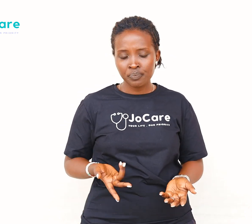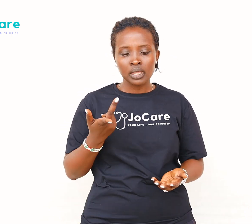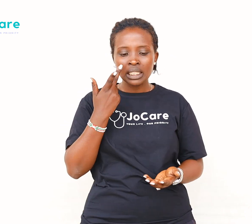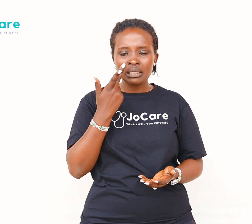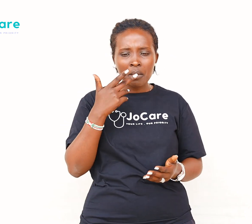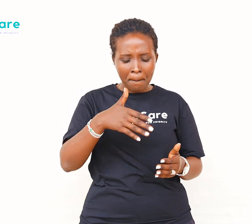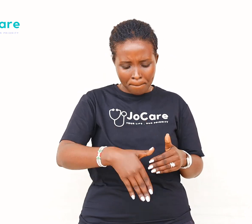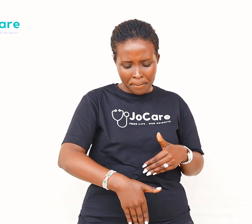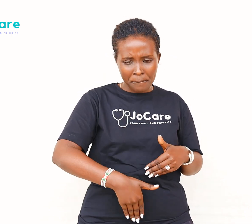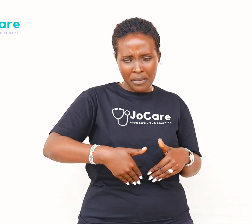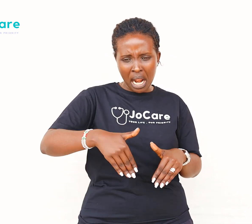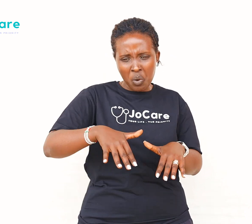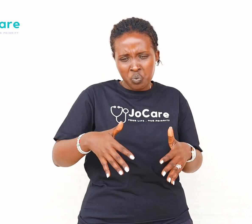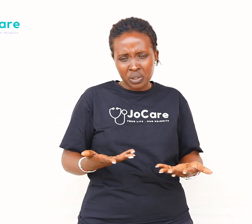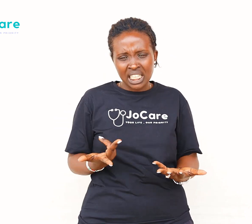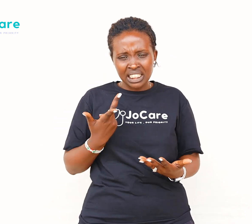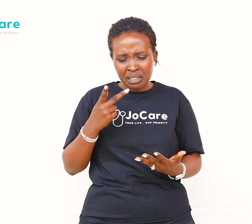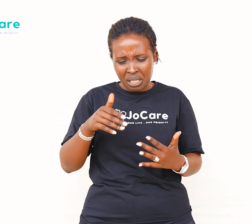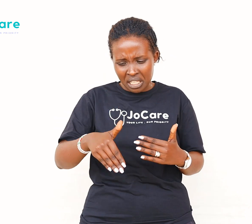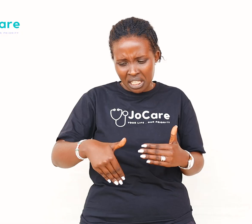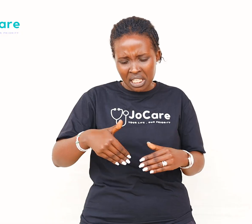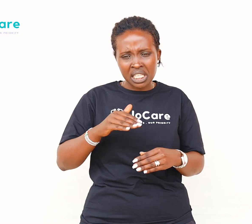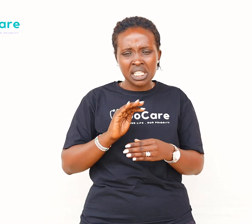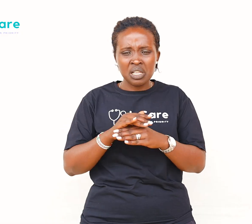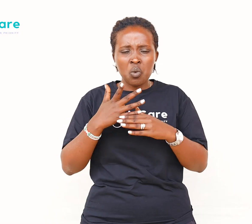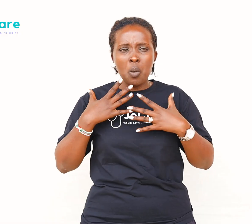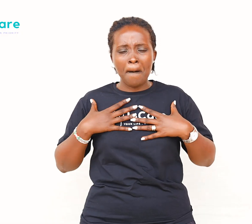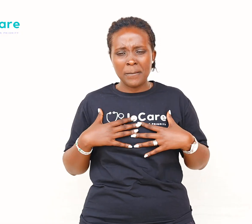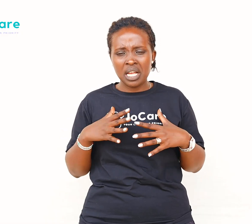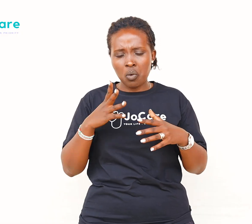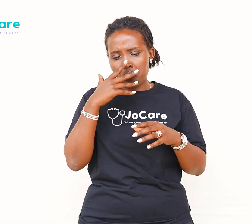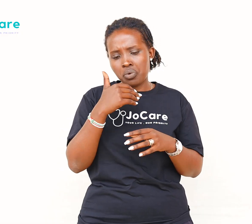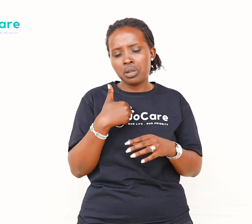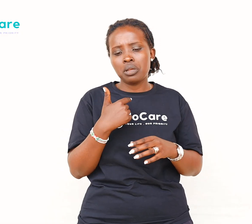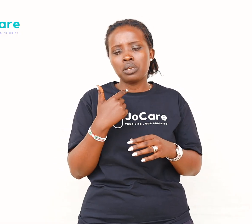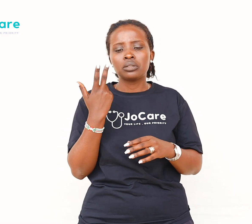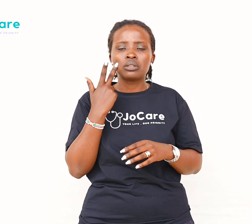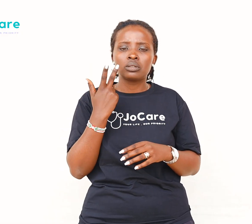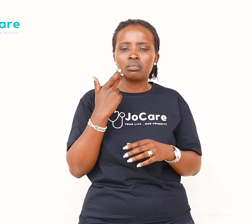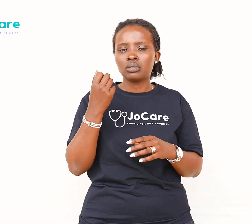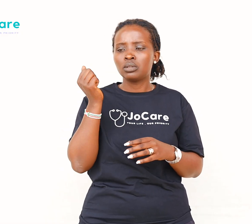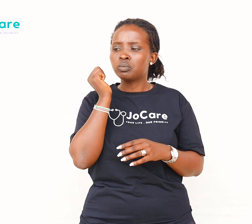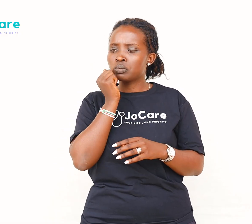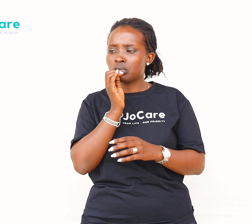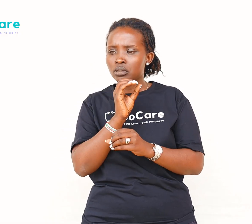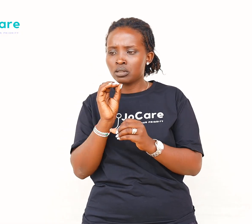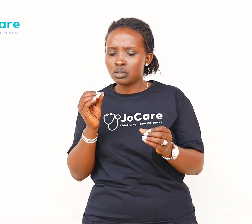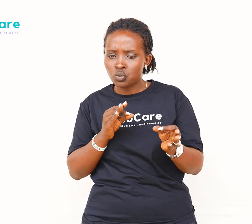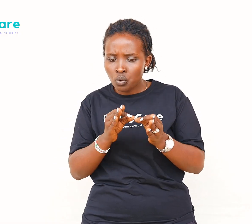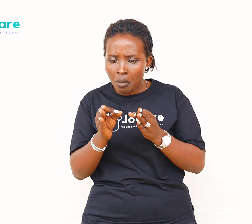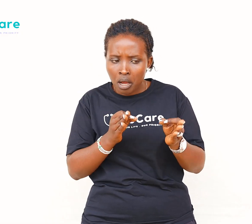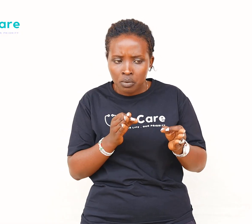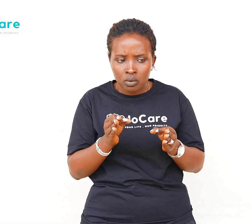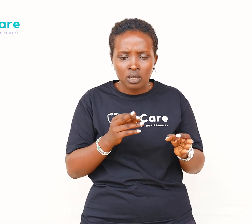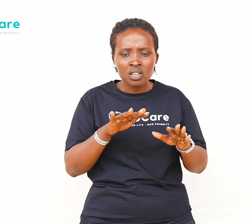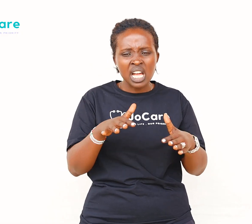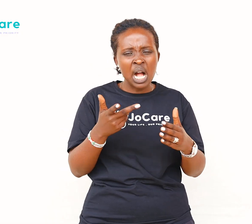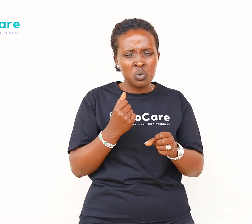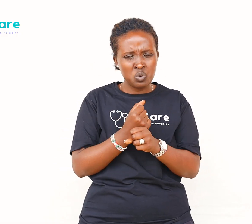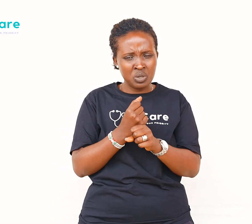Batwambara dute? Niba se batwambara, wavuze kudukoresha, umuntu wa mbere wenda utarajya mu mihango wamusobanura se adukoresha ate?